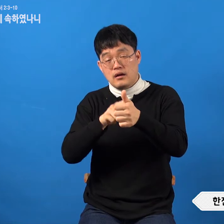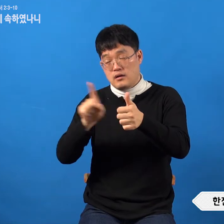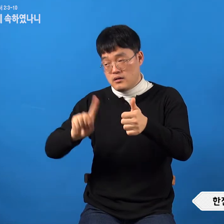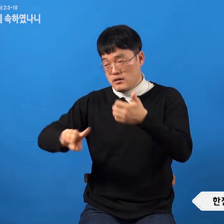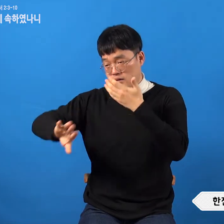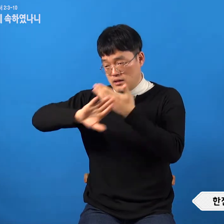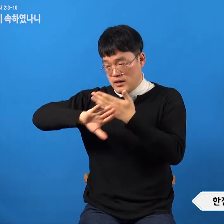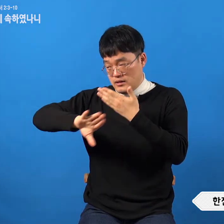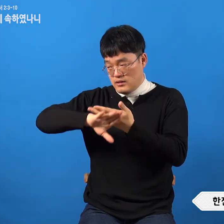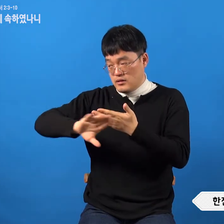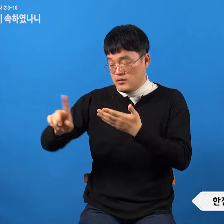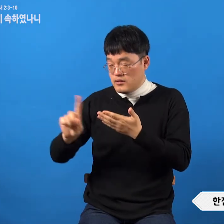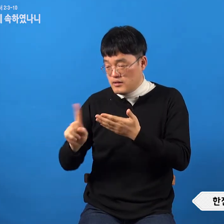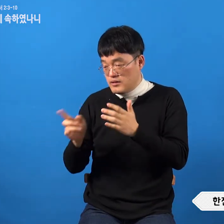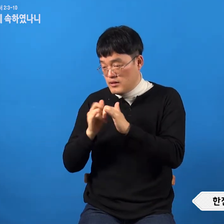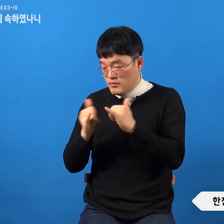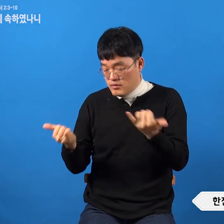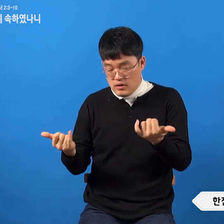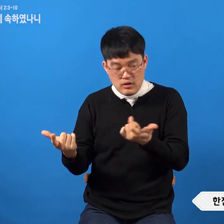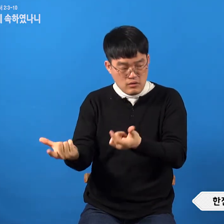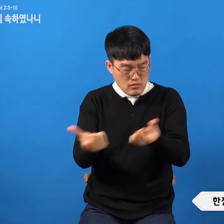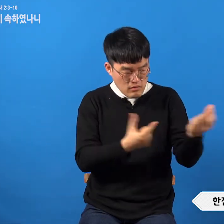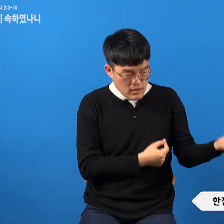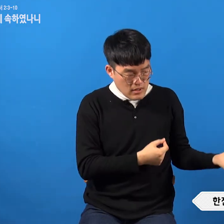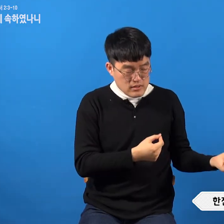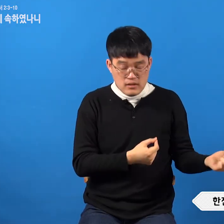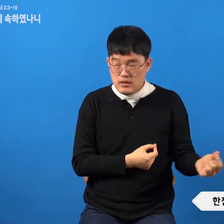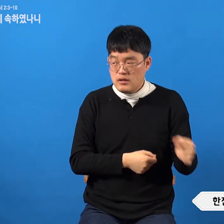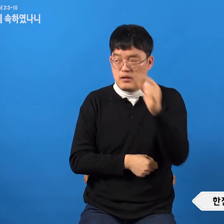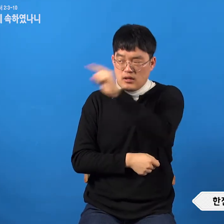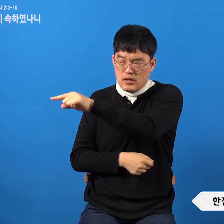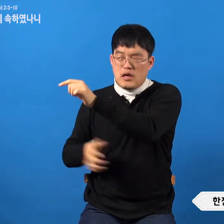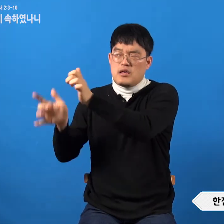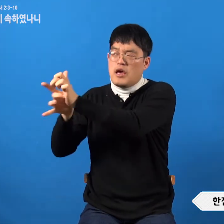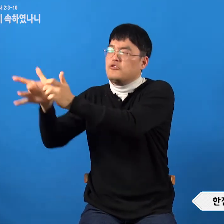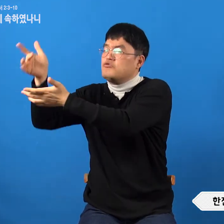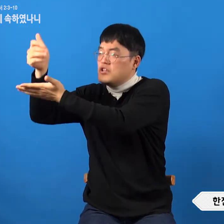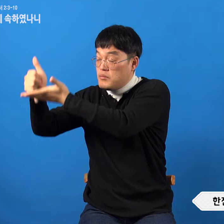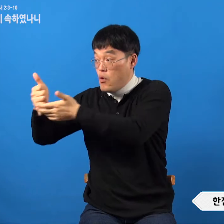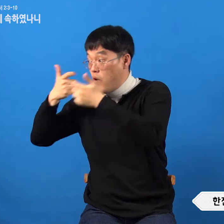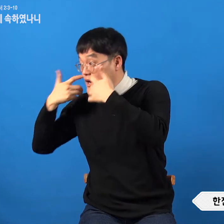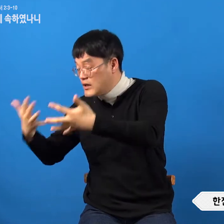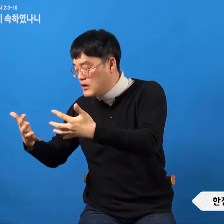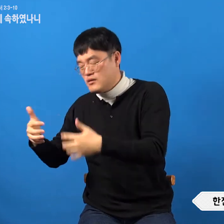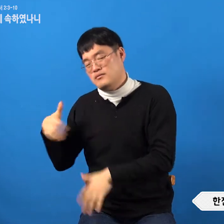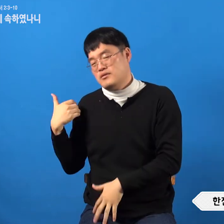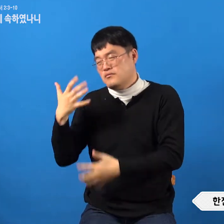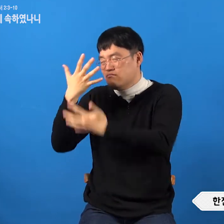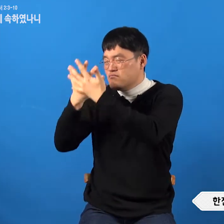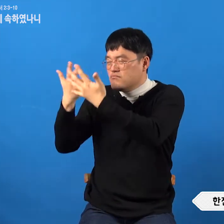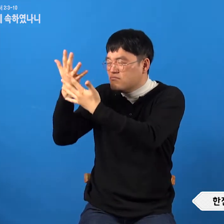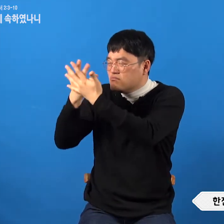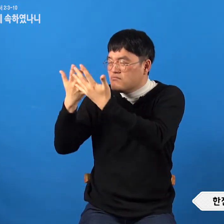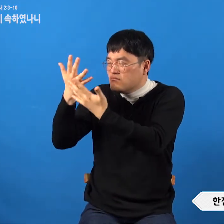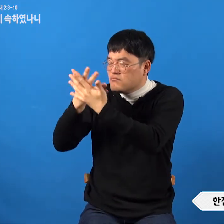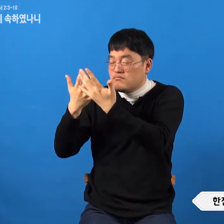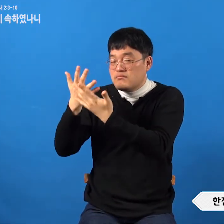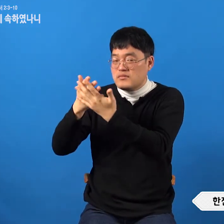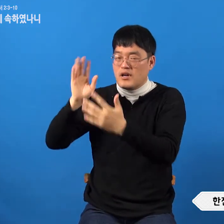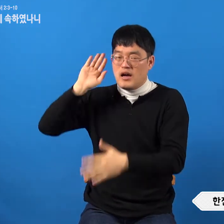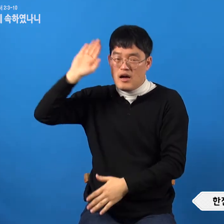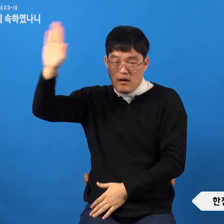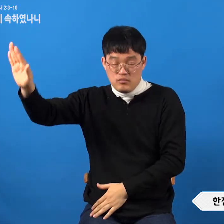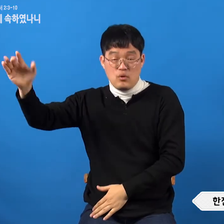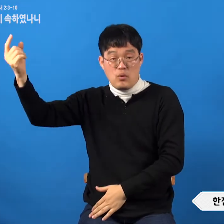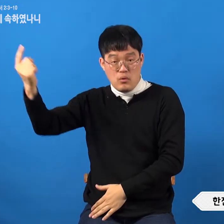시대 사람들과 마찬가지로 그 사실까지는 확실히 알지는 못했습니다. 그냥 희미하게 장차